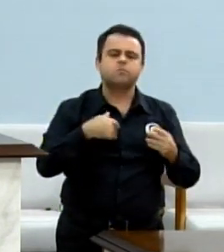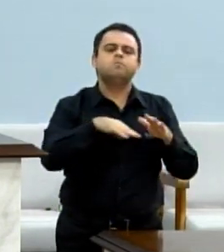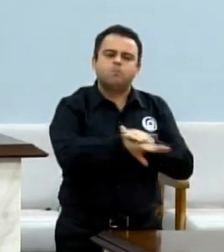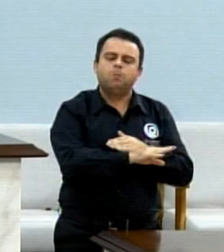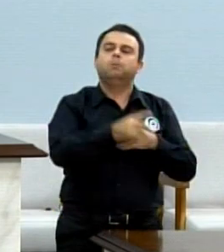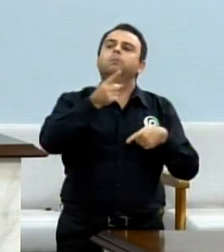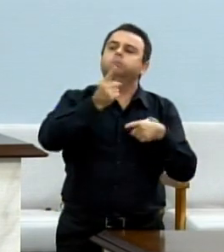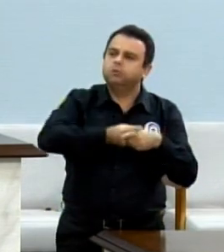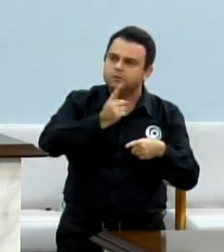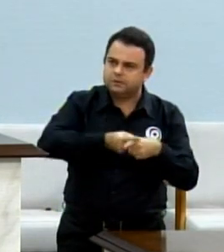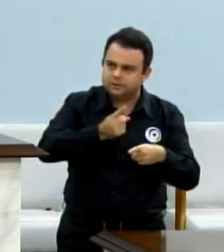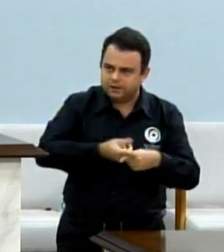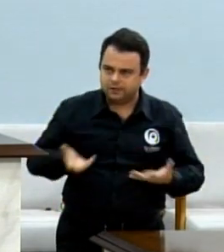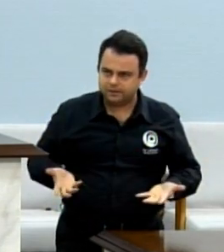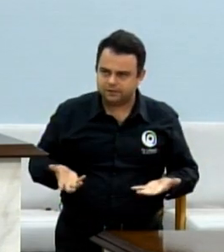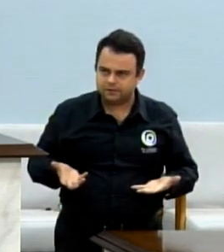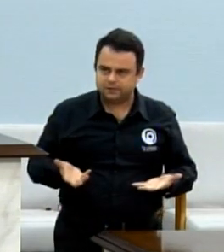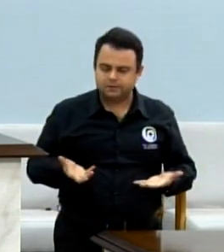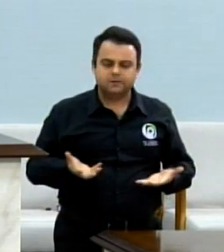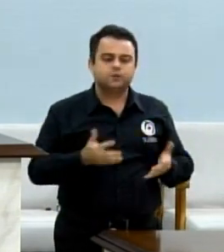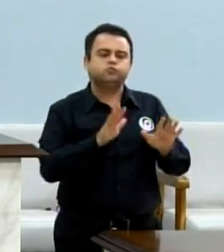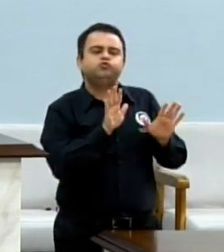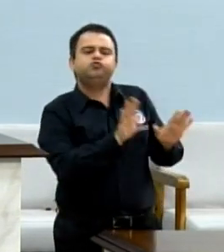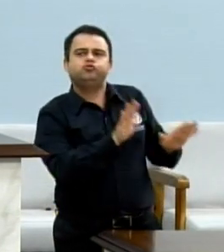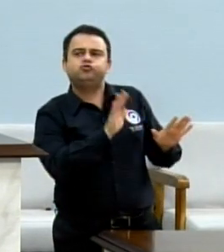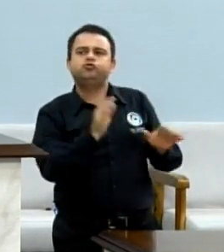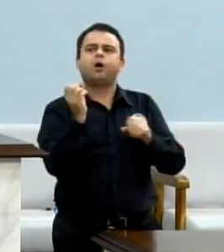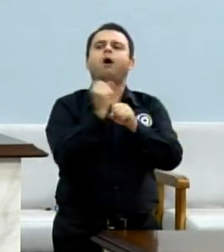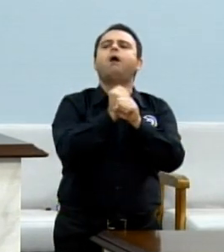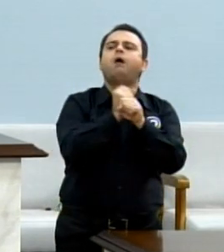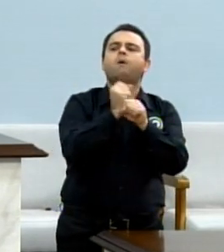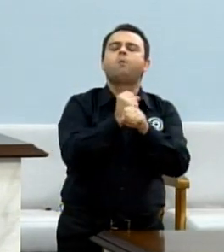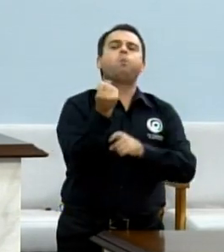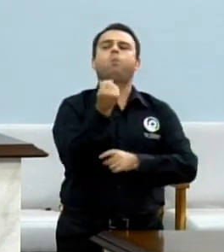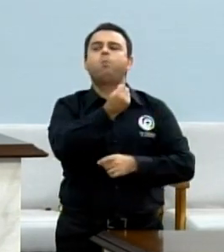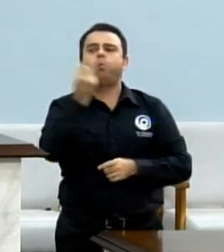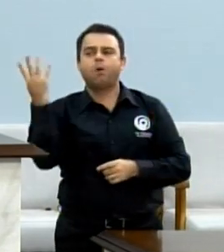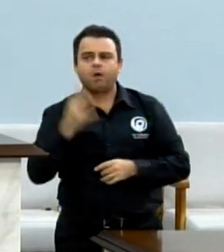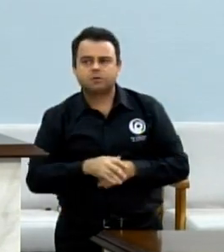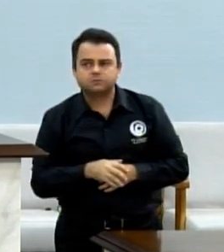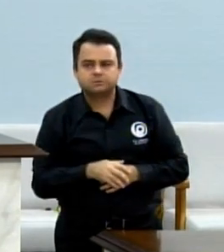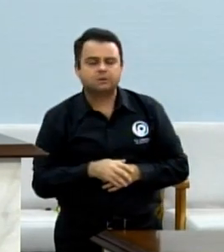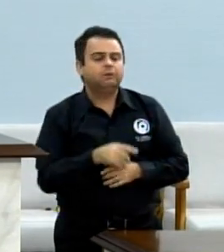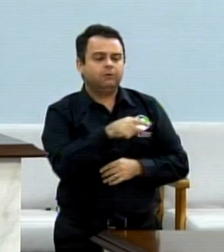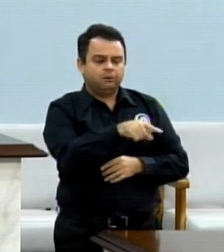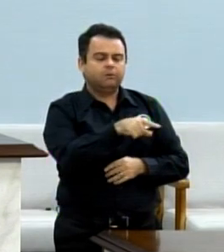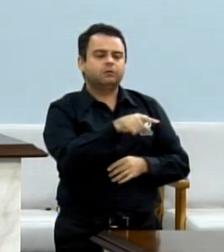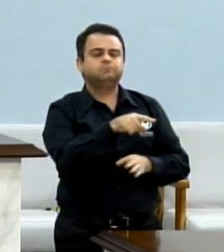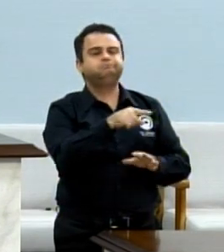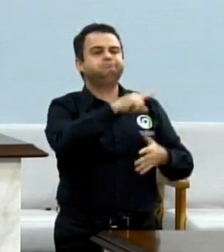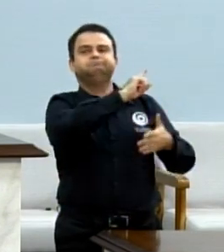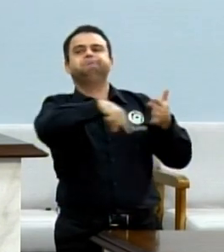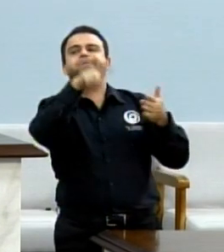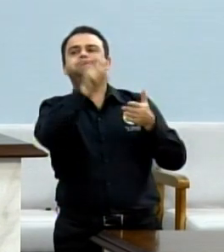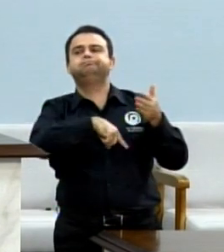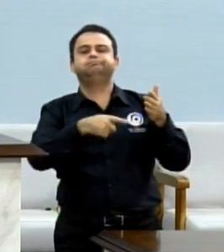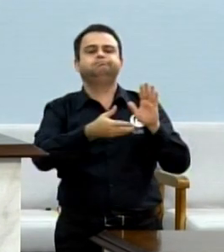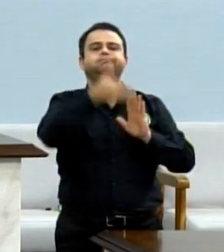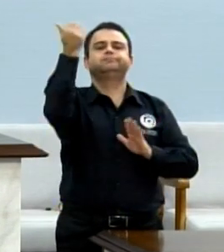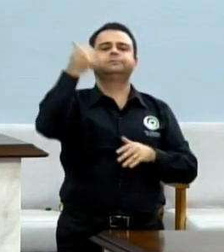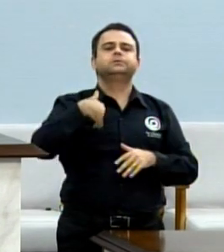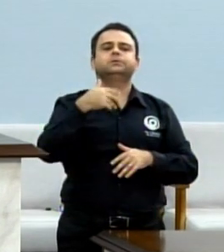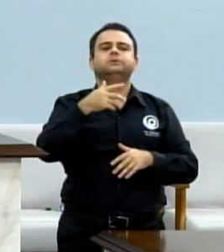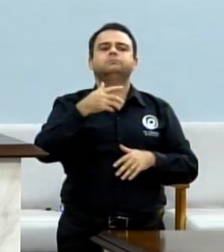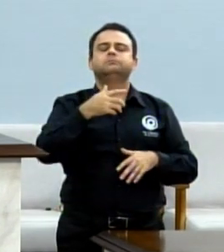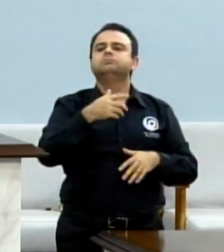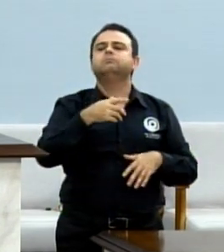prefeitura? Por que eu mantenho esses dados? Por quanto tempo eu mantenho esses dados? Para que eu vou desligar esses dados, seja pedido ou